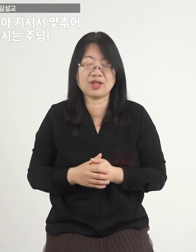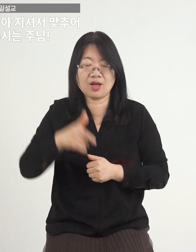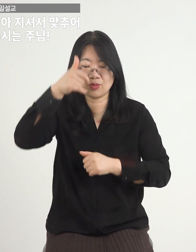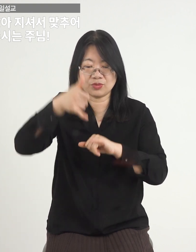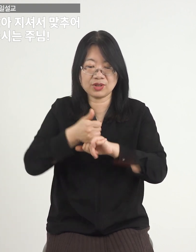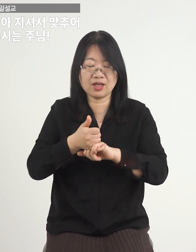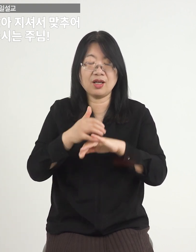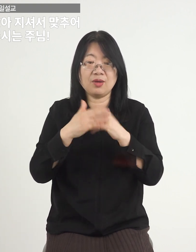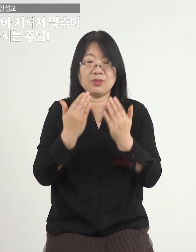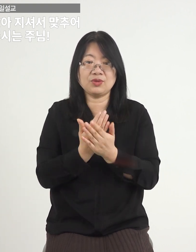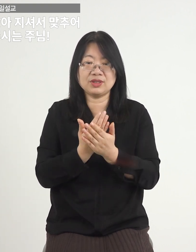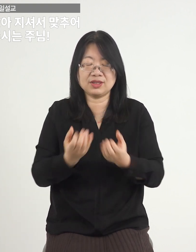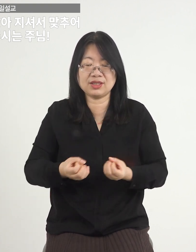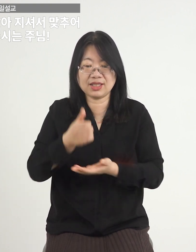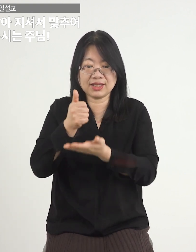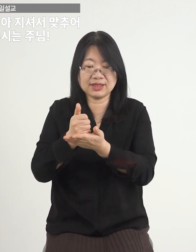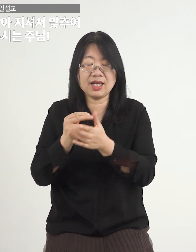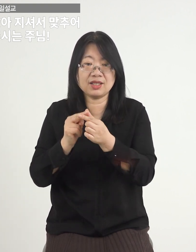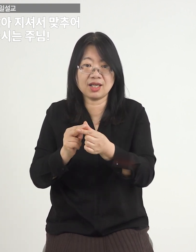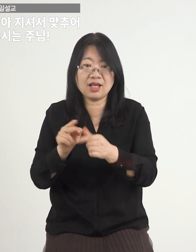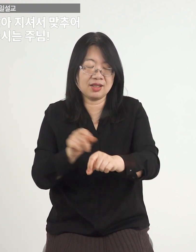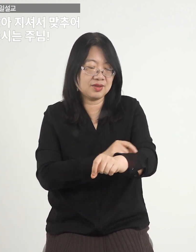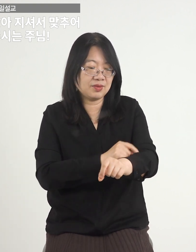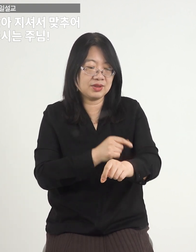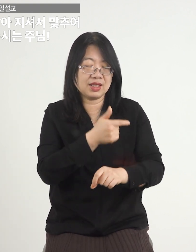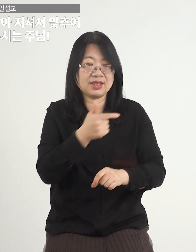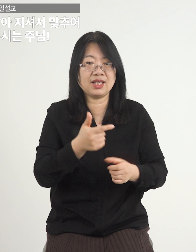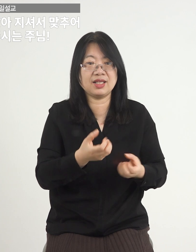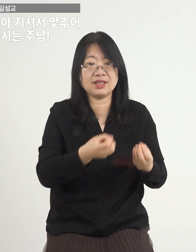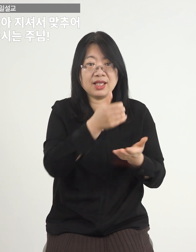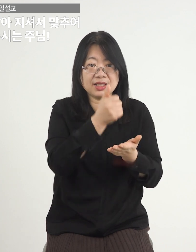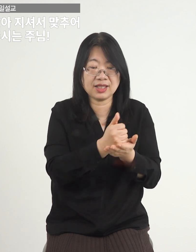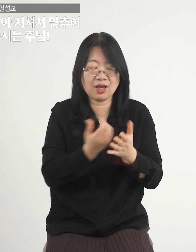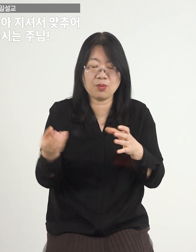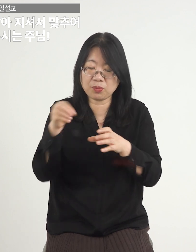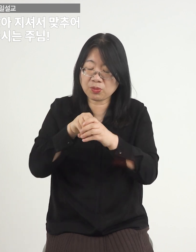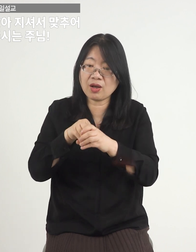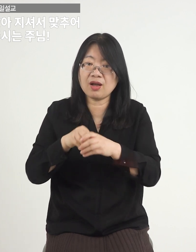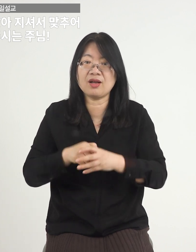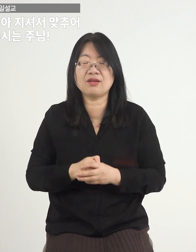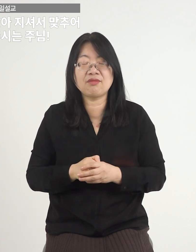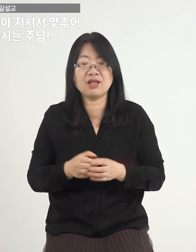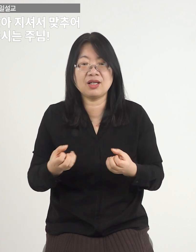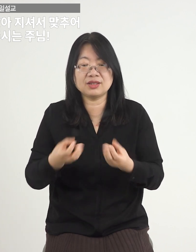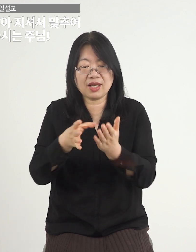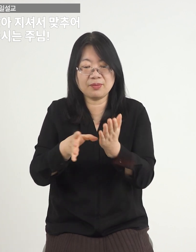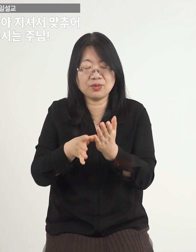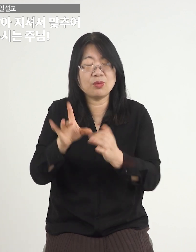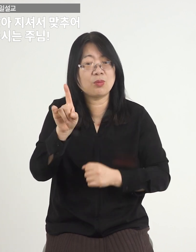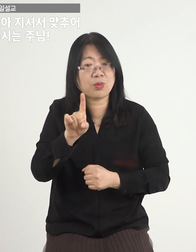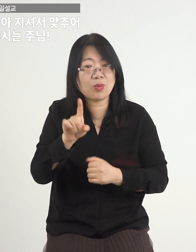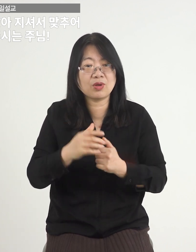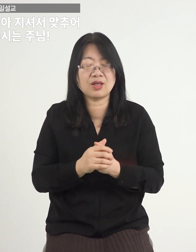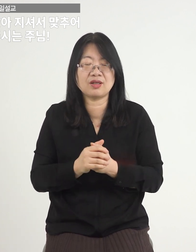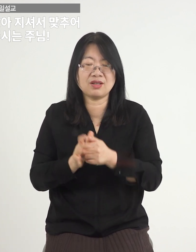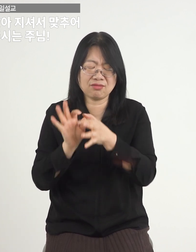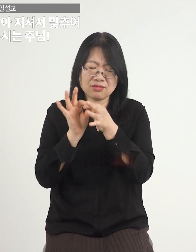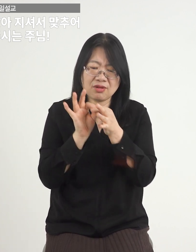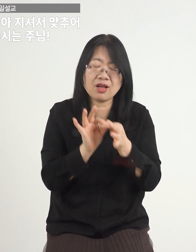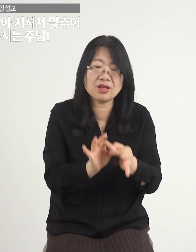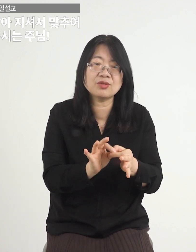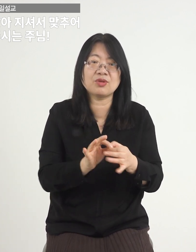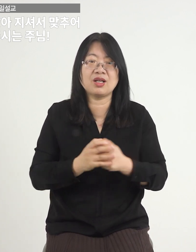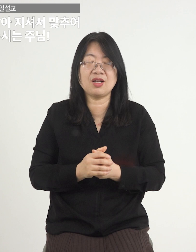구약의 모든 제사장과 특별히 대제사장까지를 포함해서 제물도